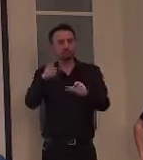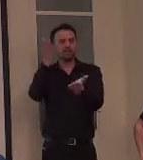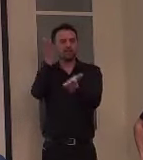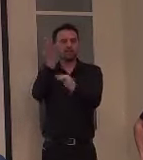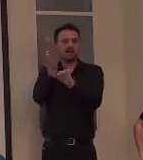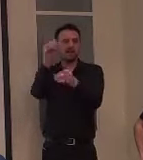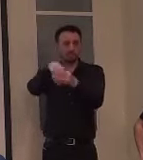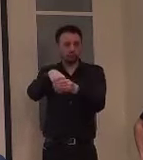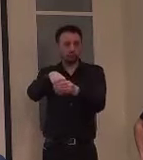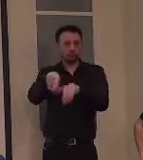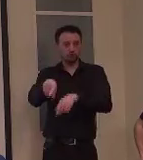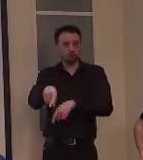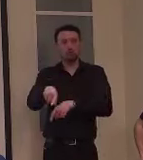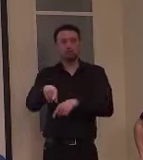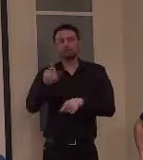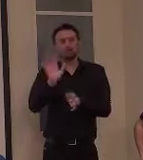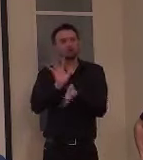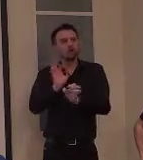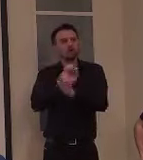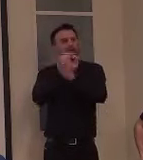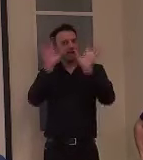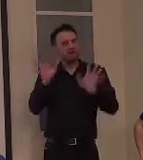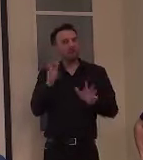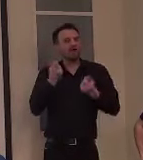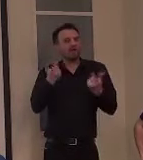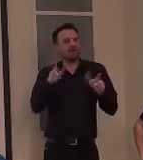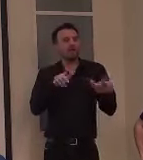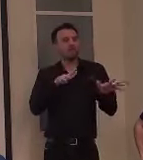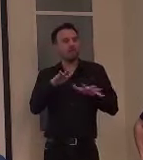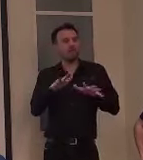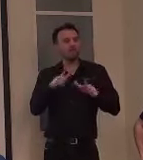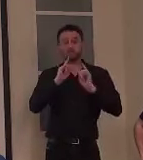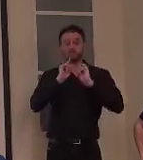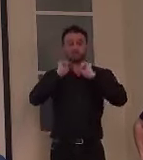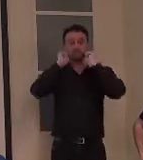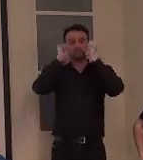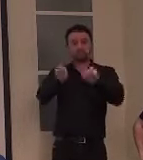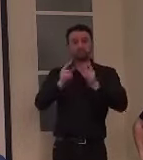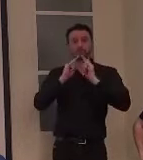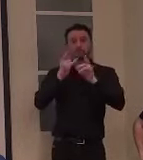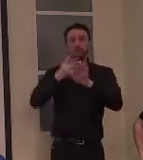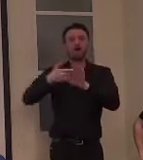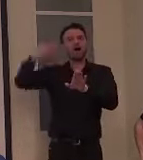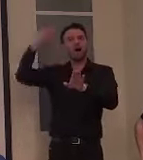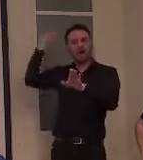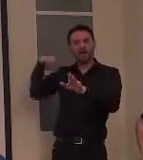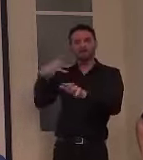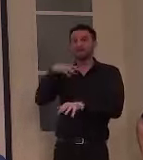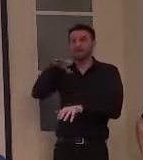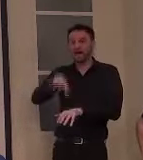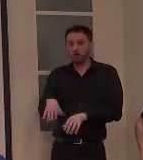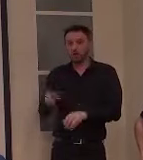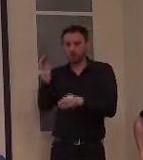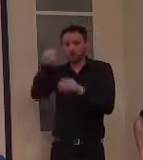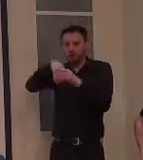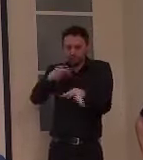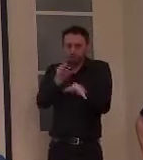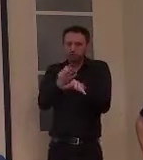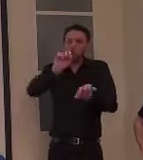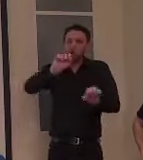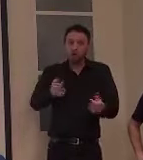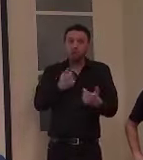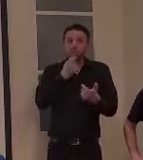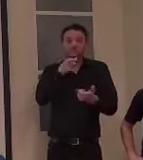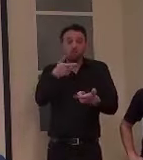haciendo claramente digamos un movimiento de traslación entre lo que era antes el alumno que estaba en la escuela como un